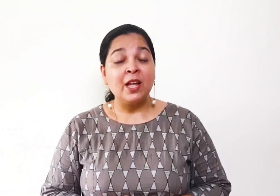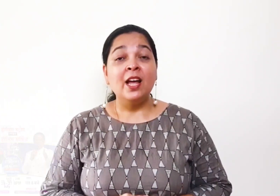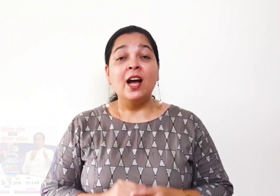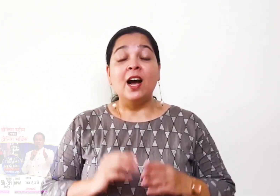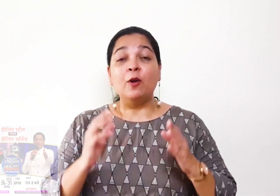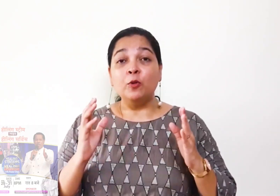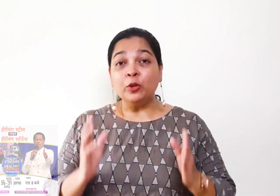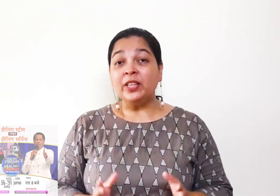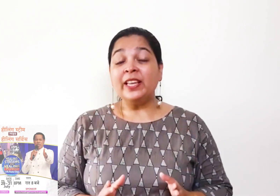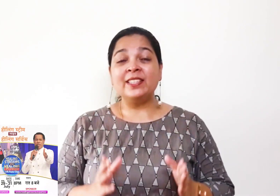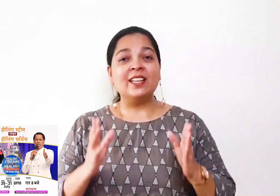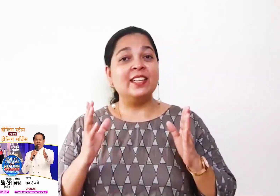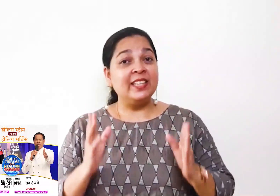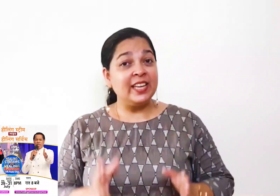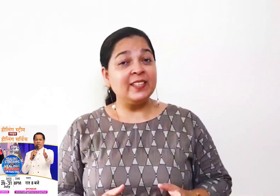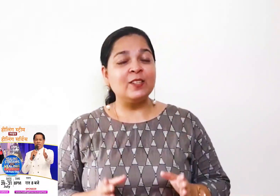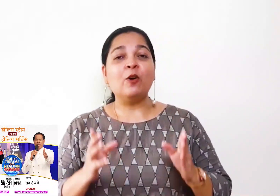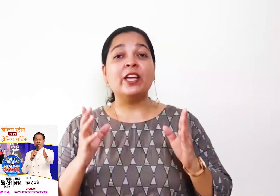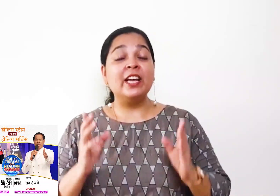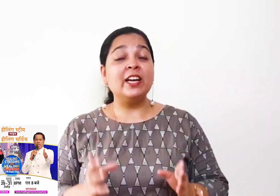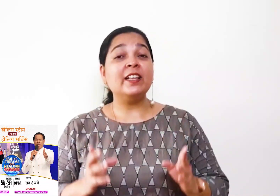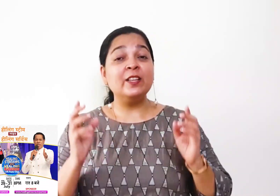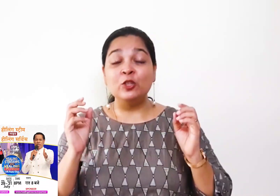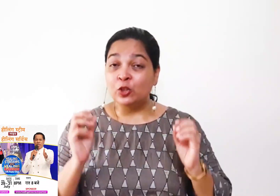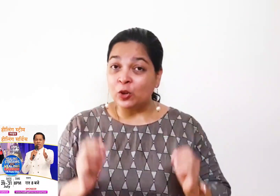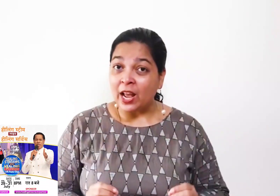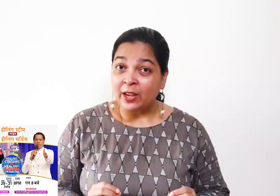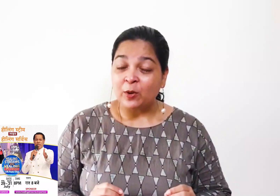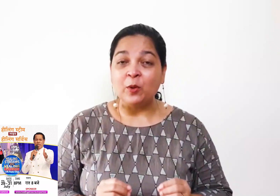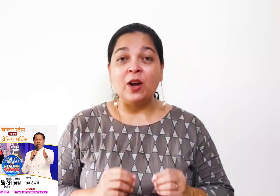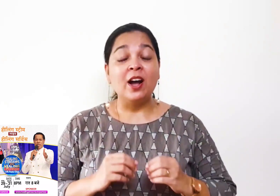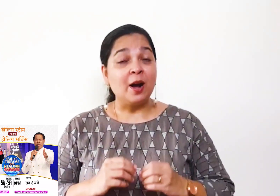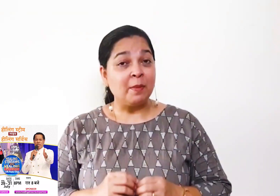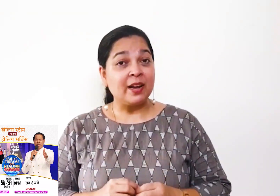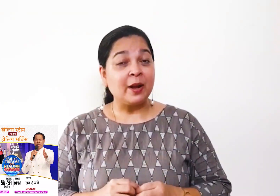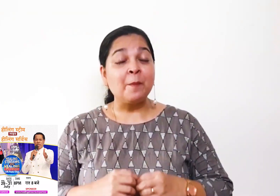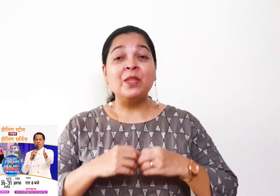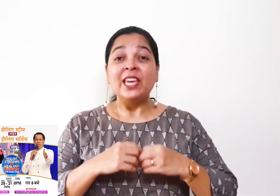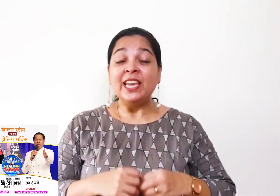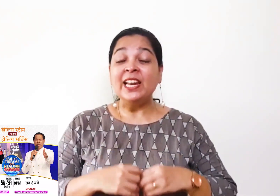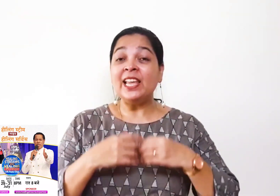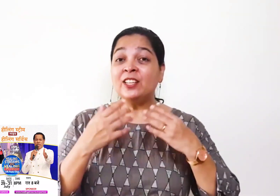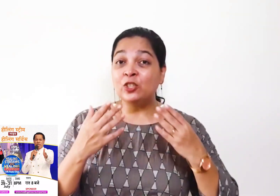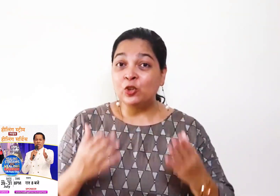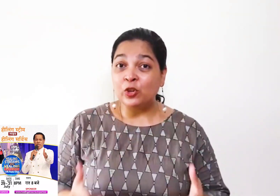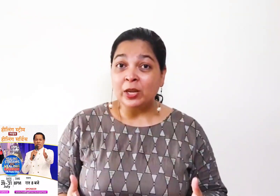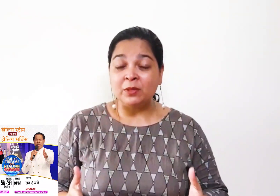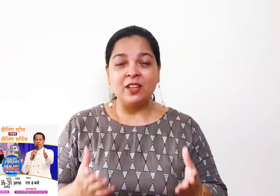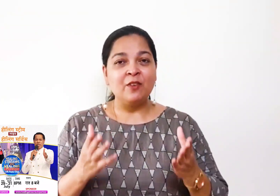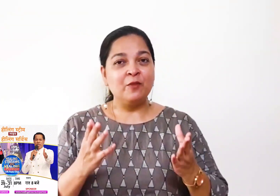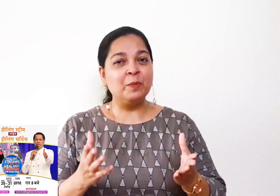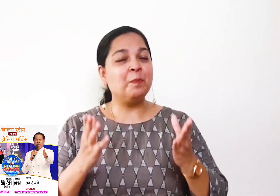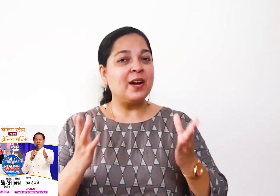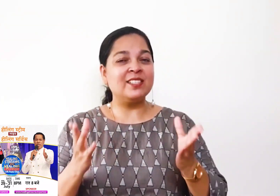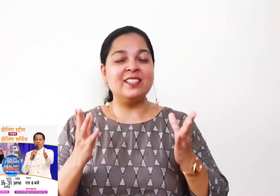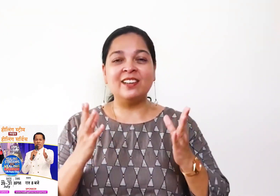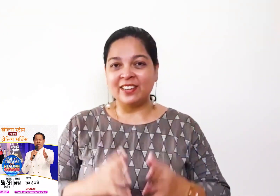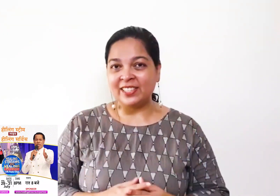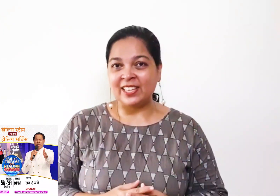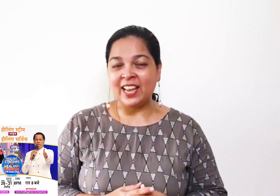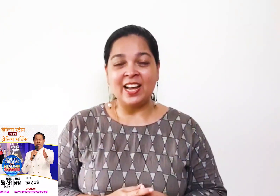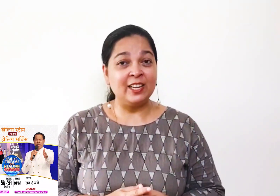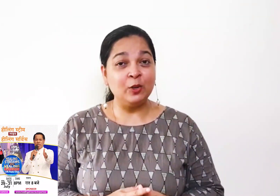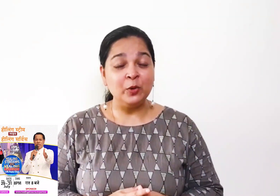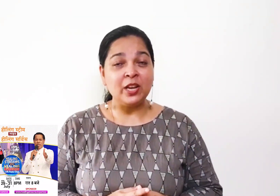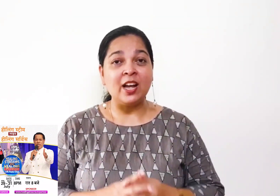है, 29, 30 और 31 जुलाई को हमारा हीलिंग स्ट्रीम्स विद पास्टर